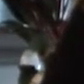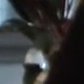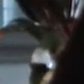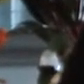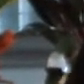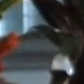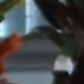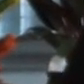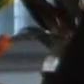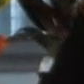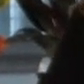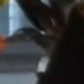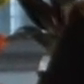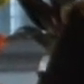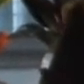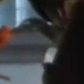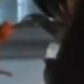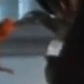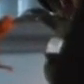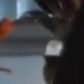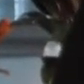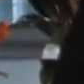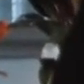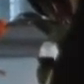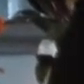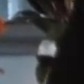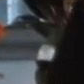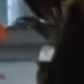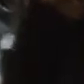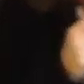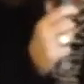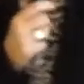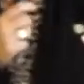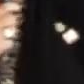este soneto. Les damos la bienvenida